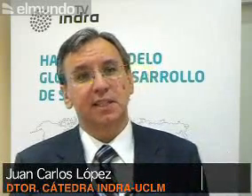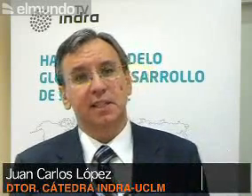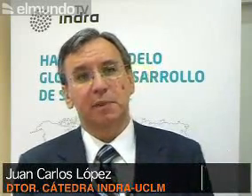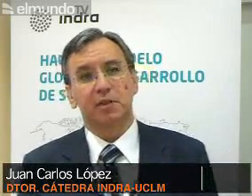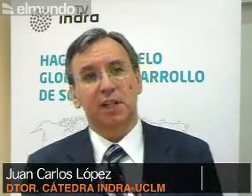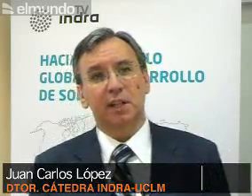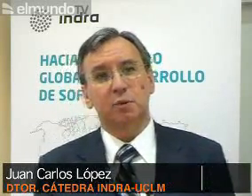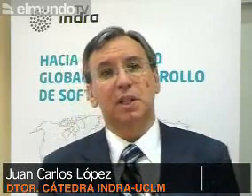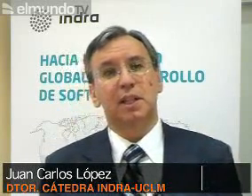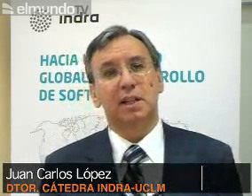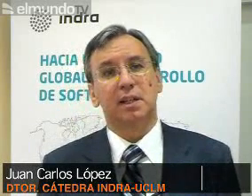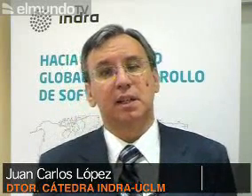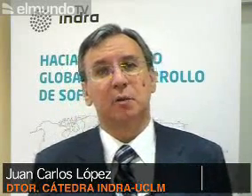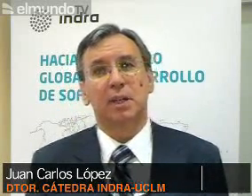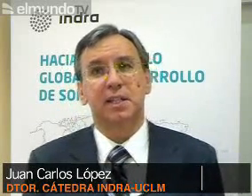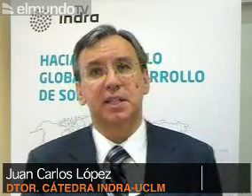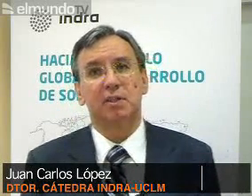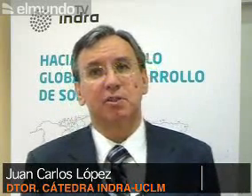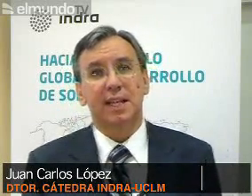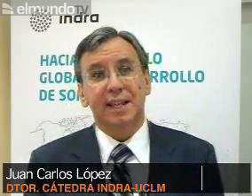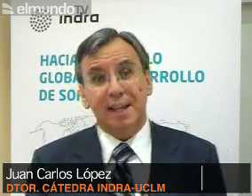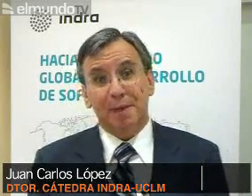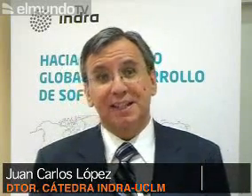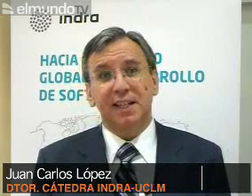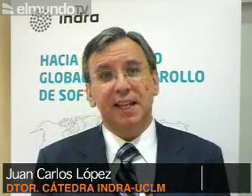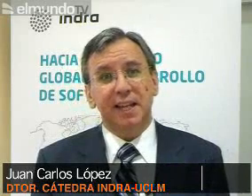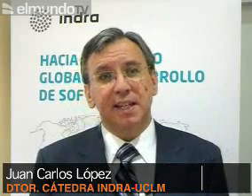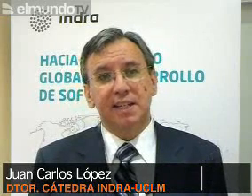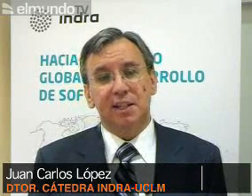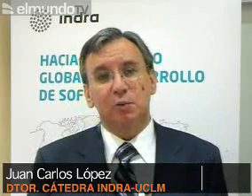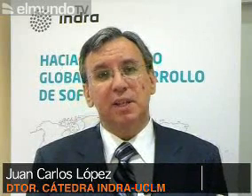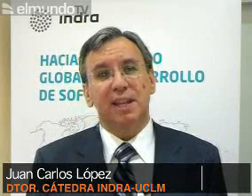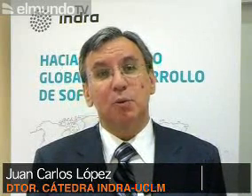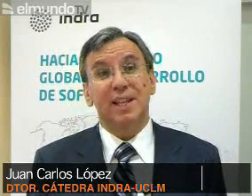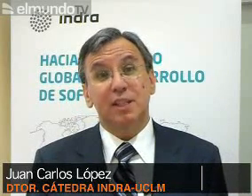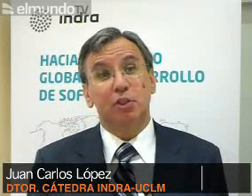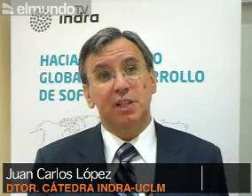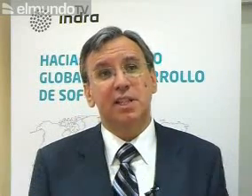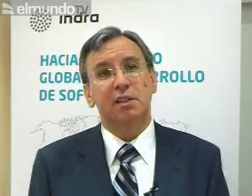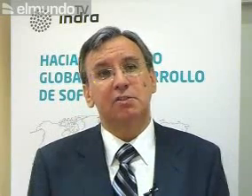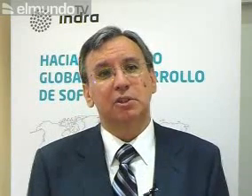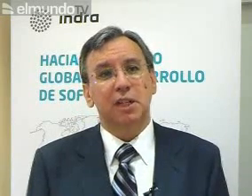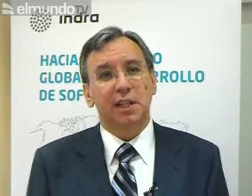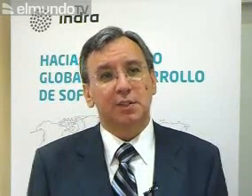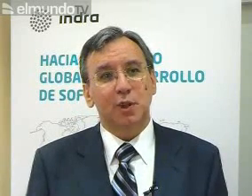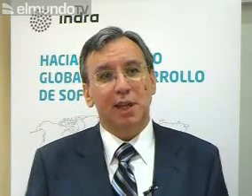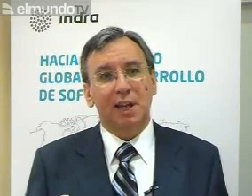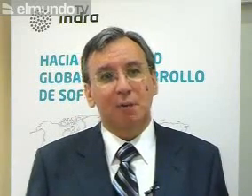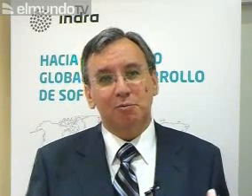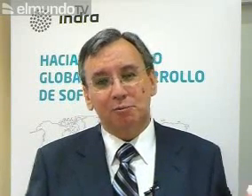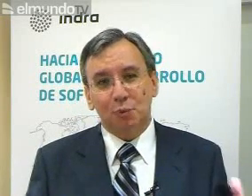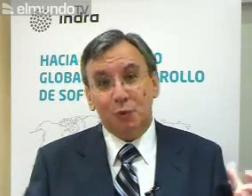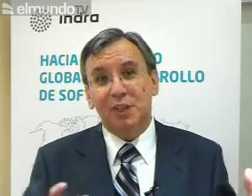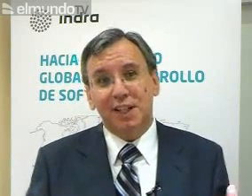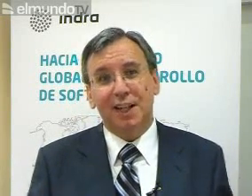hechas a personas que utilizan el lenguaje de signos y a partir de ahí se ha utilizado un editor de signos que es una utilidad que